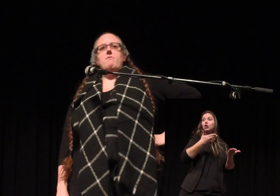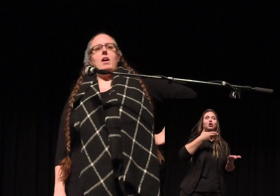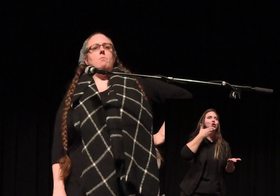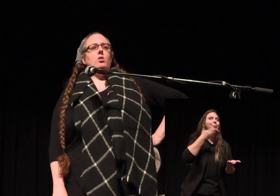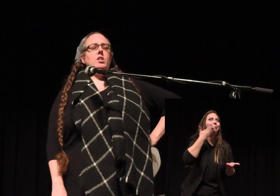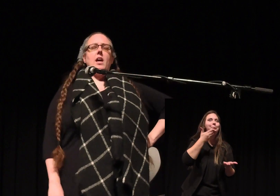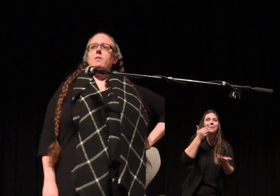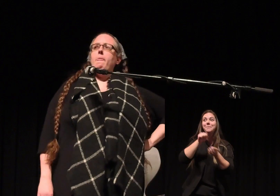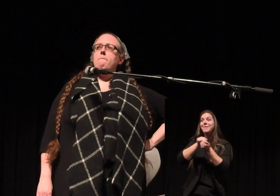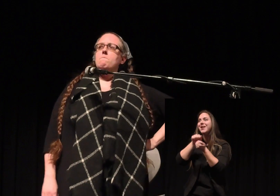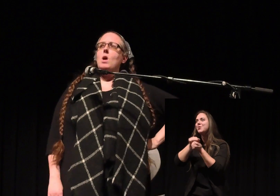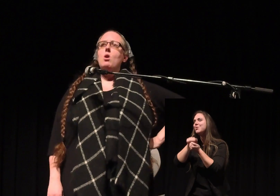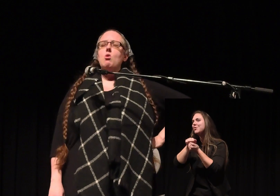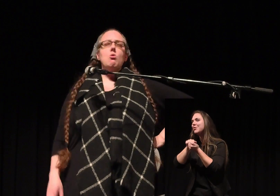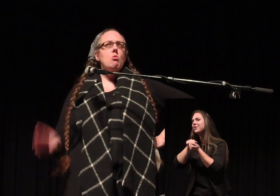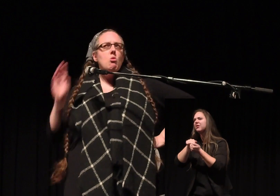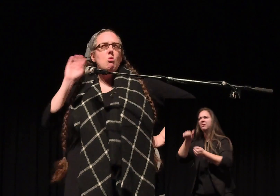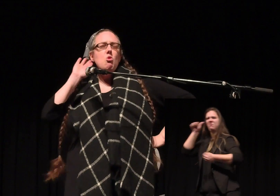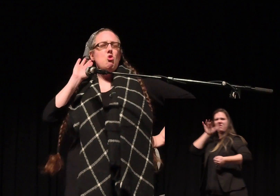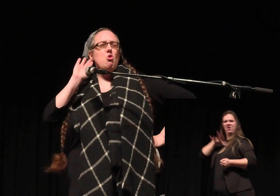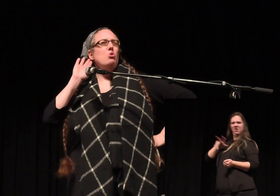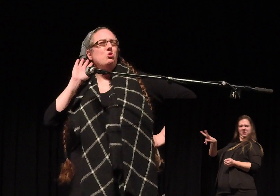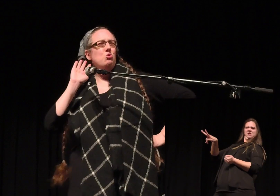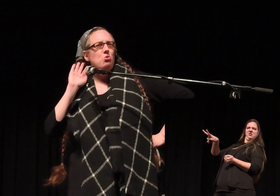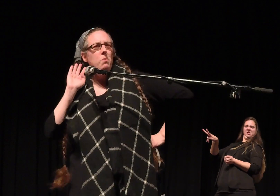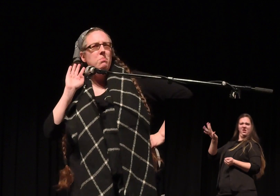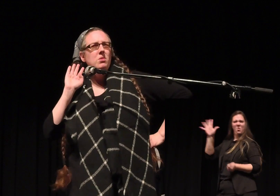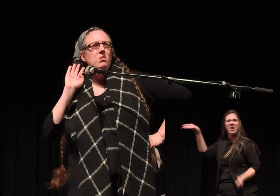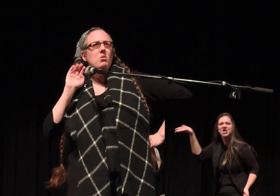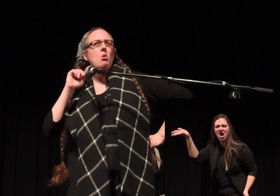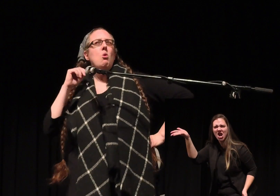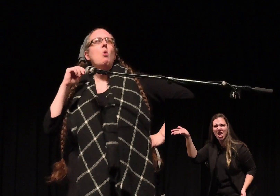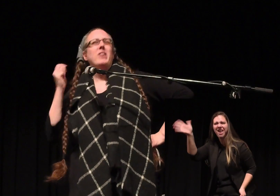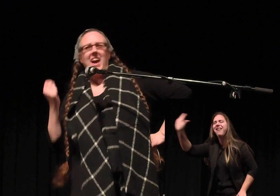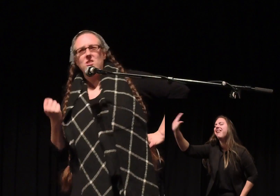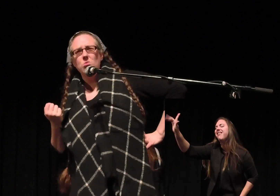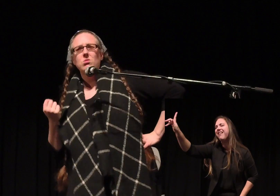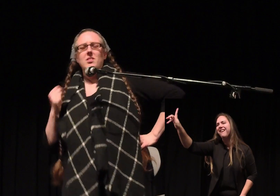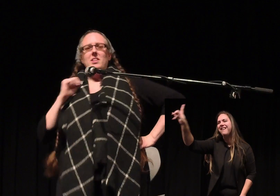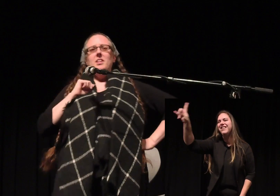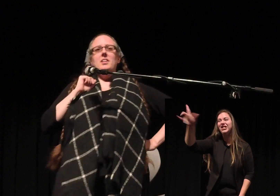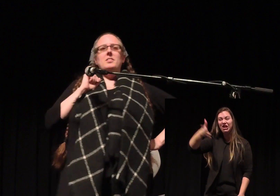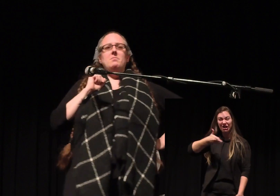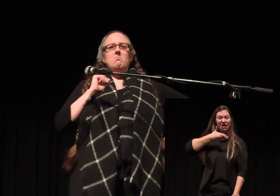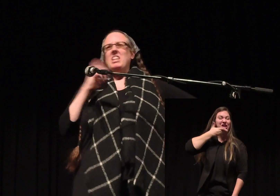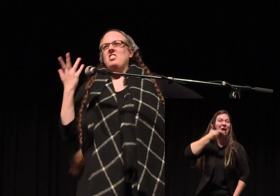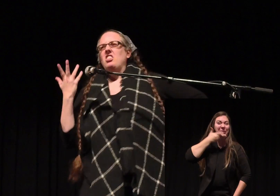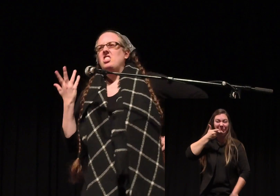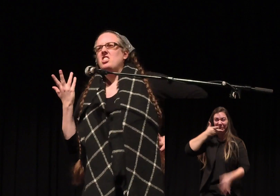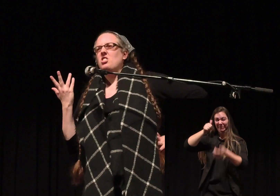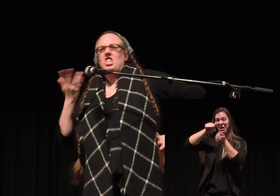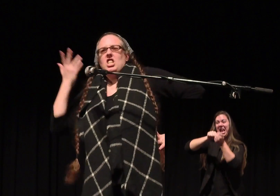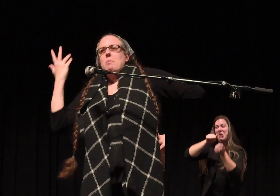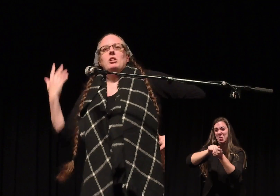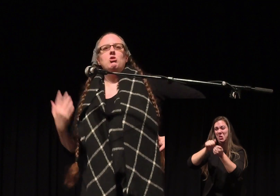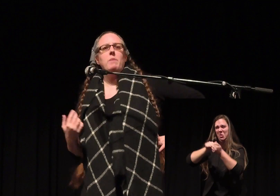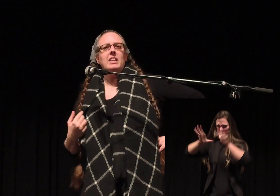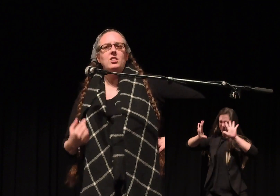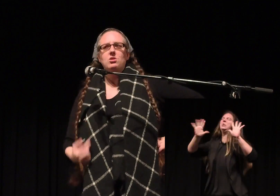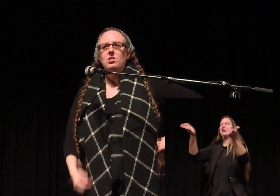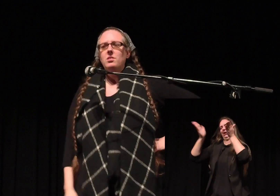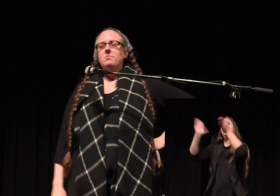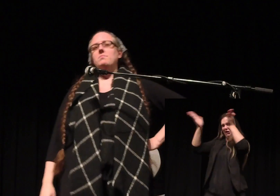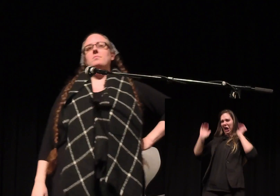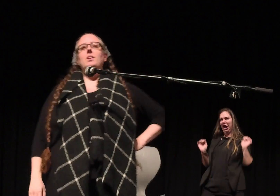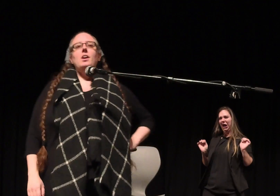La vieille femme le regarde. « Une soupe aux cailloux? Mais qu'est-ce que c'est ça? J'ai jamais entendu parler